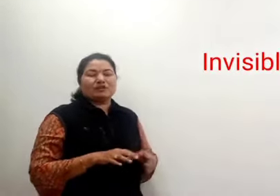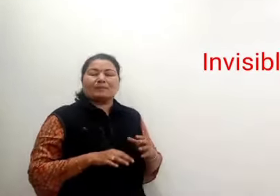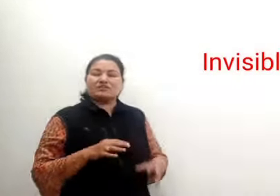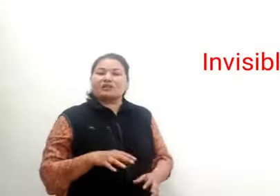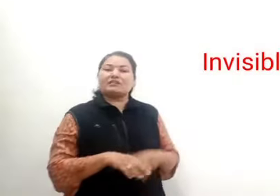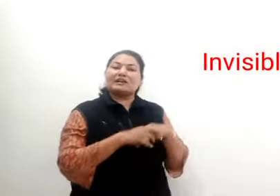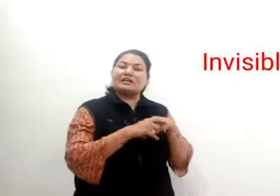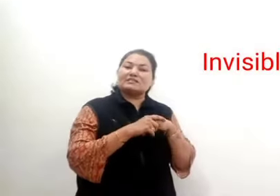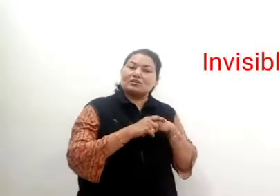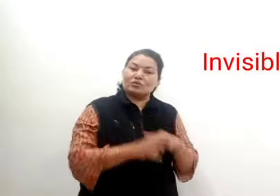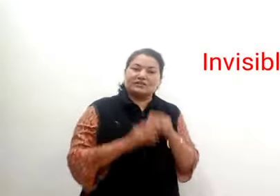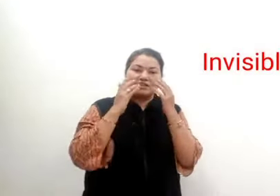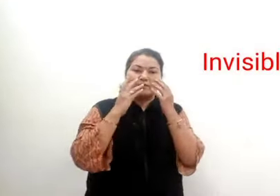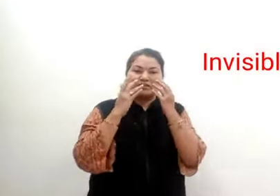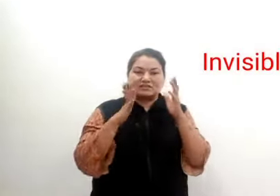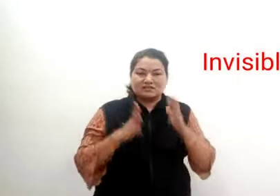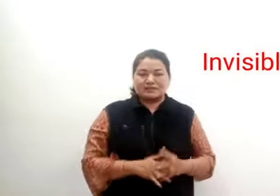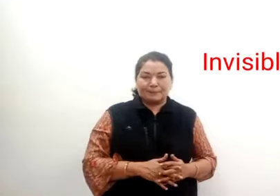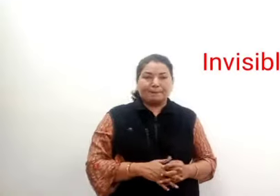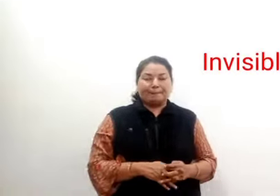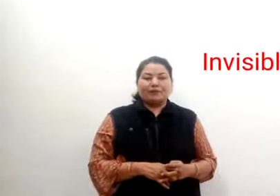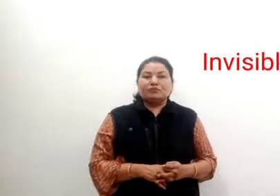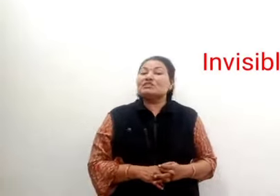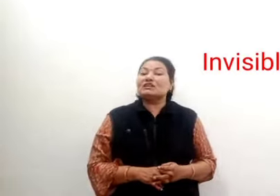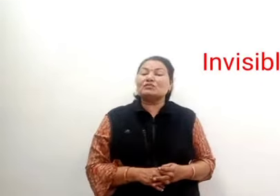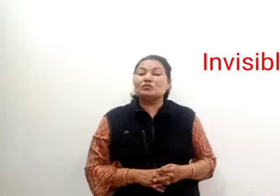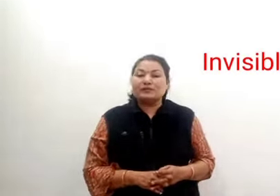आपल्या शरीरात काही हालचाली होतात जे आपल्याला दिसत नाही. Which are the movements?